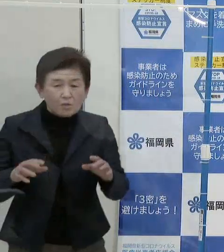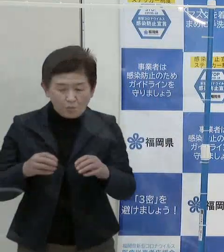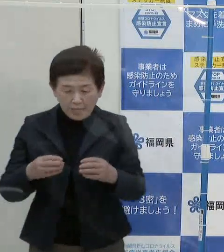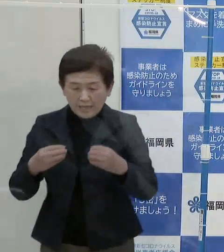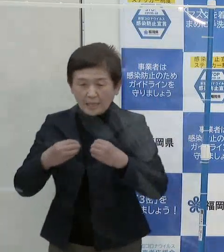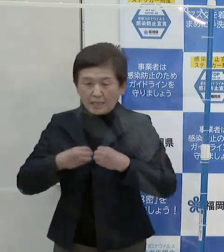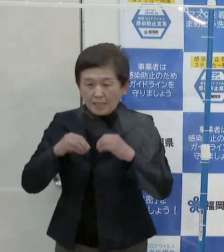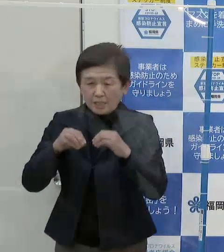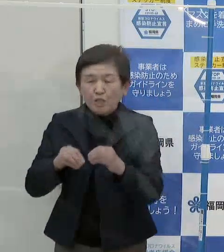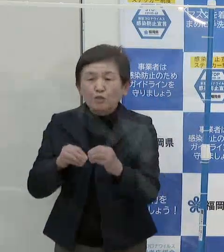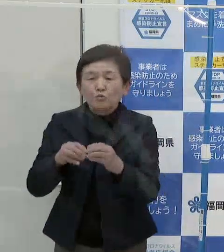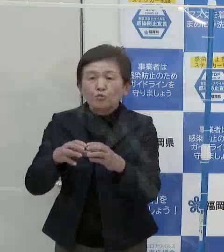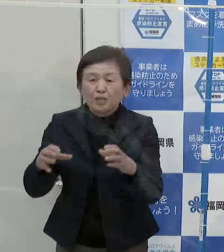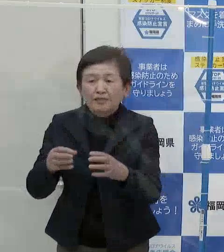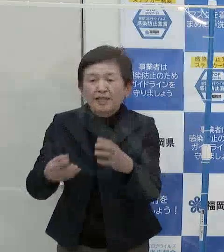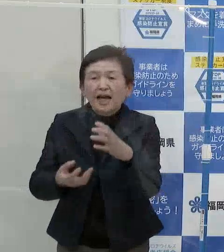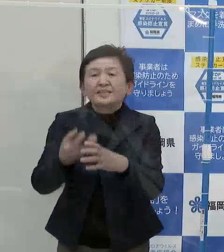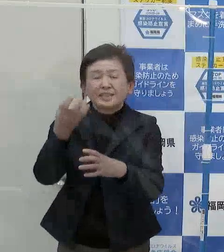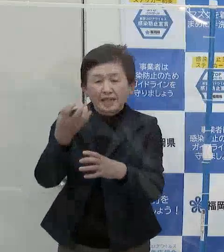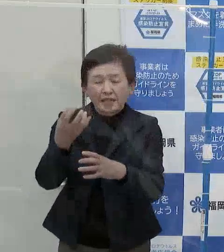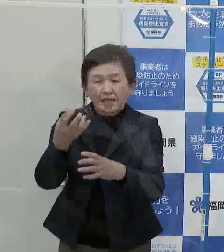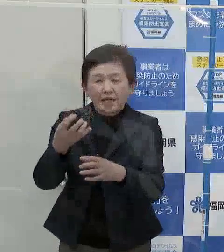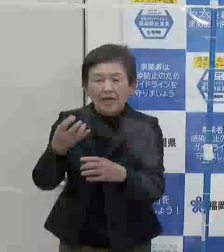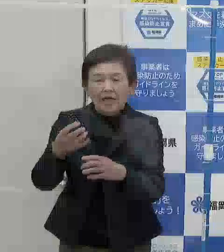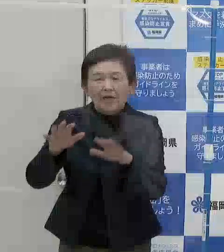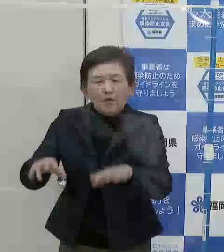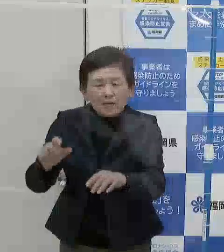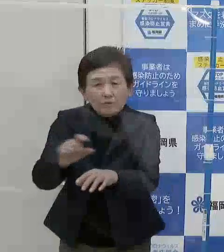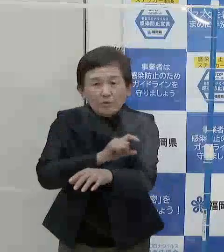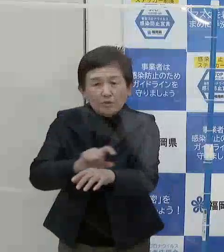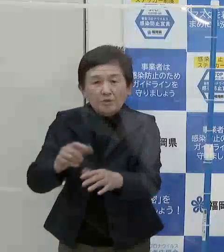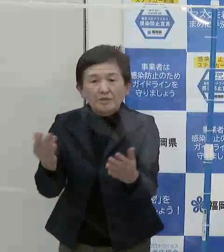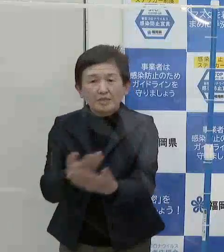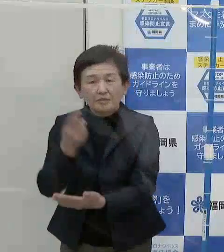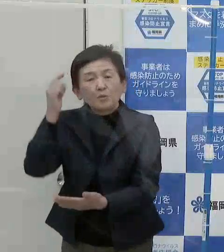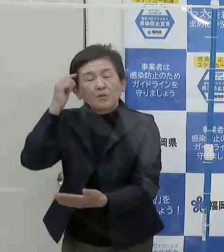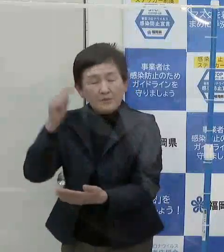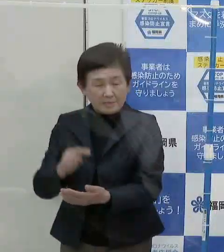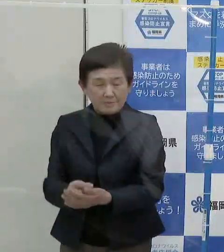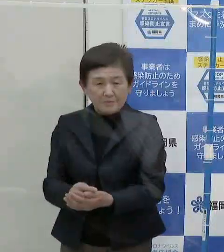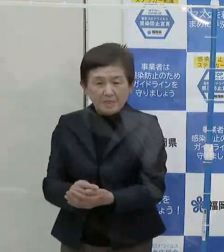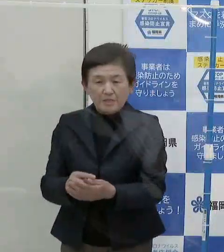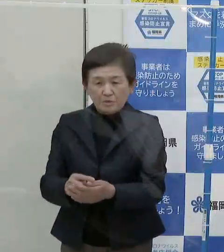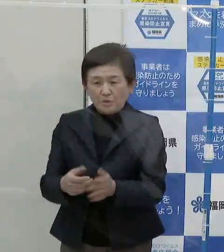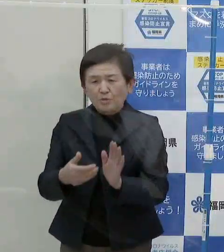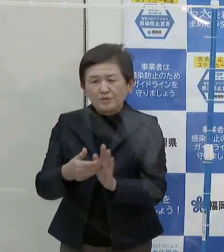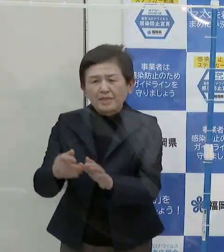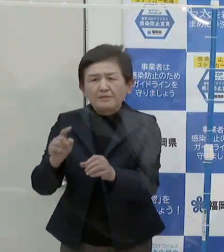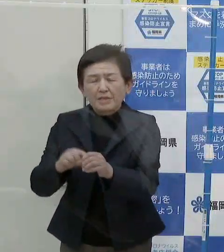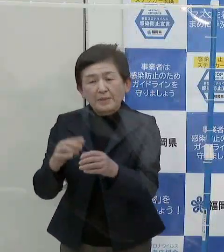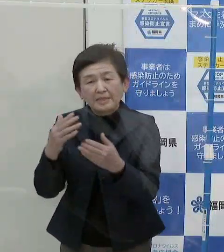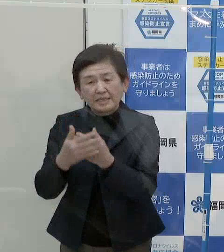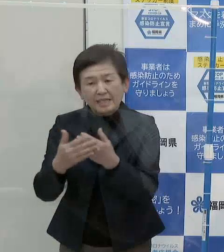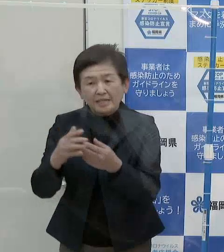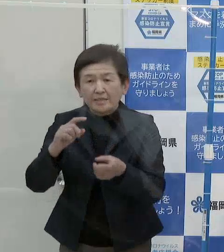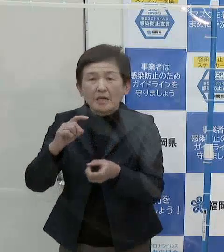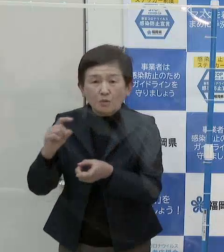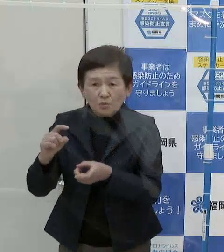発生というのが非常に一つの特徴になっていると思うんですけれども、はい、クラスターを防ぐために、大事なこと